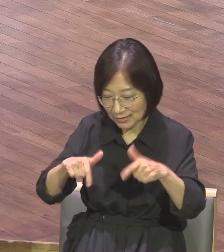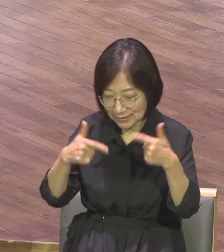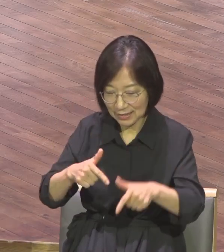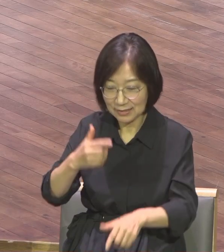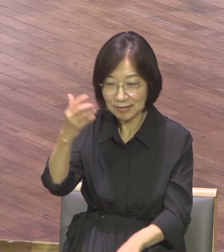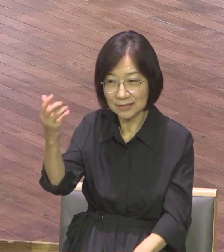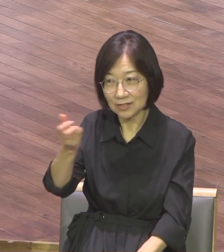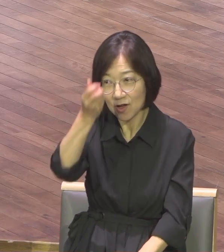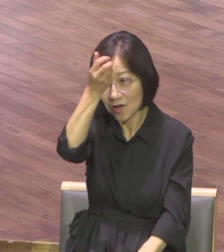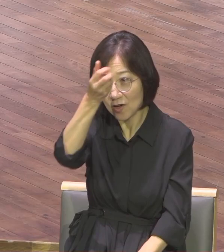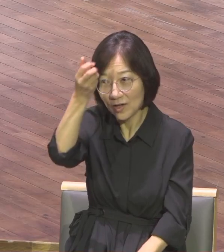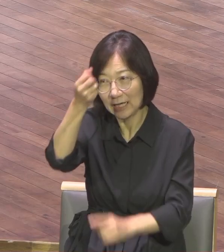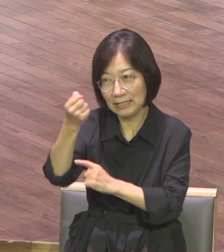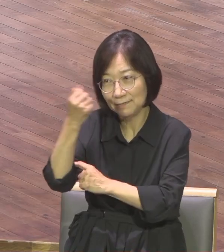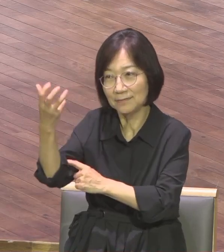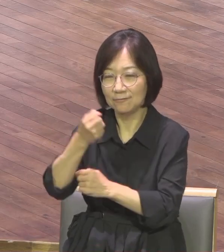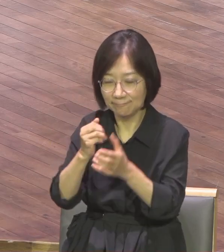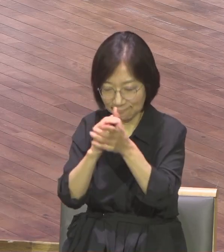기도하고